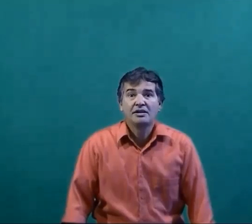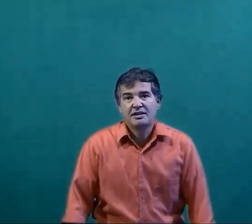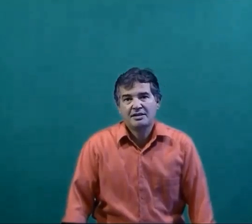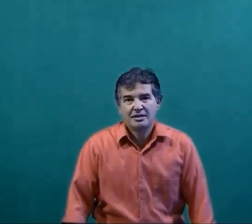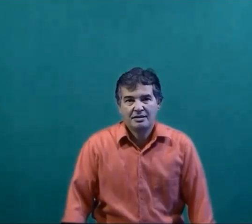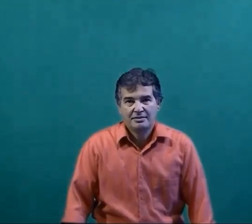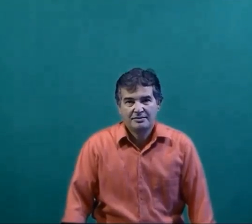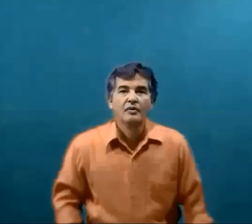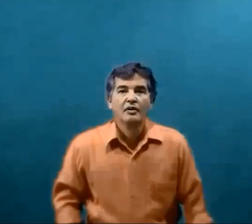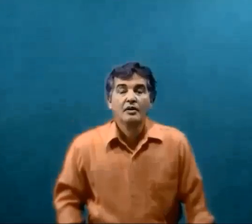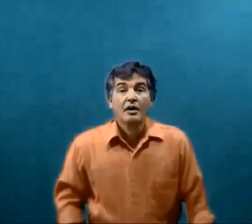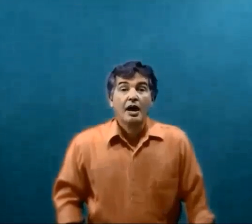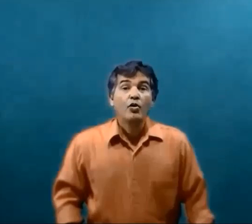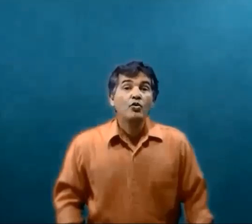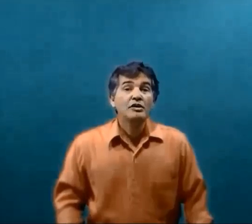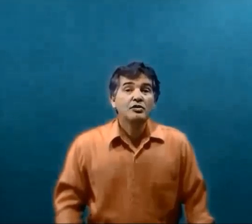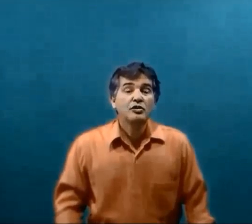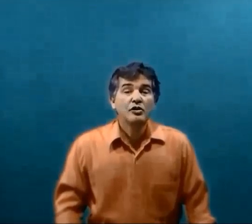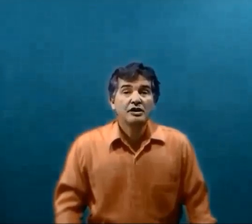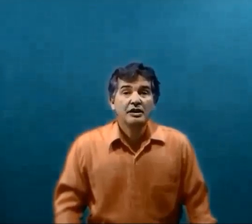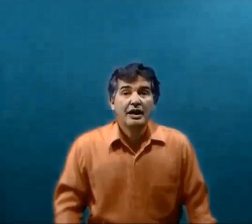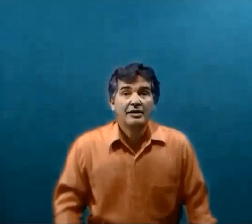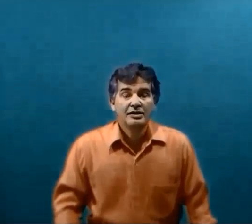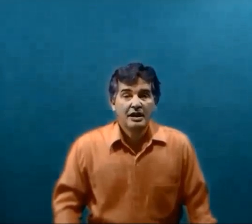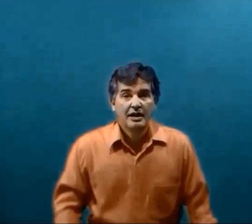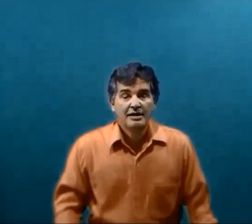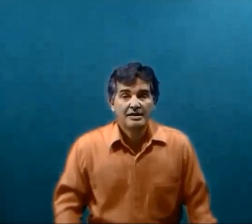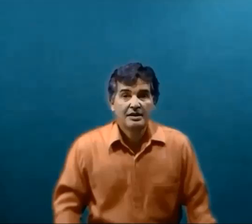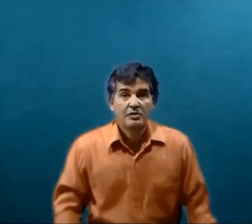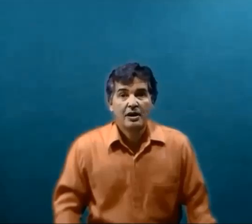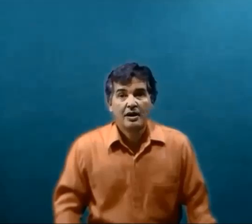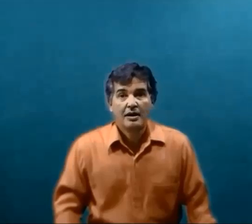ser assim. Algumas curiosidades em relação